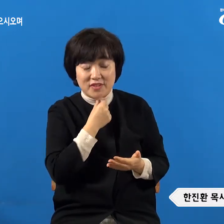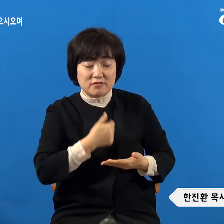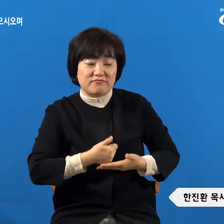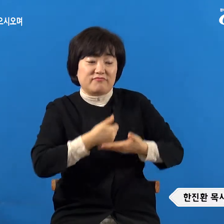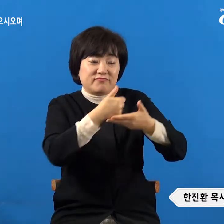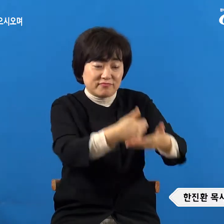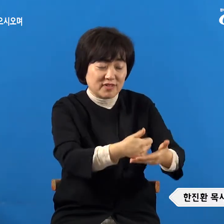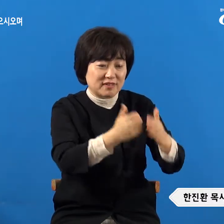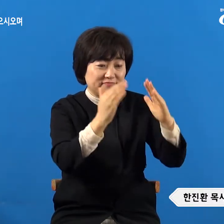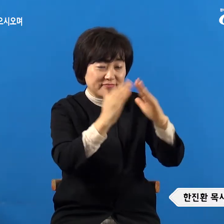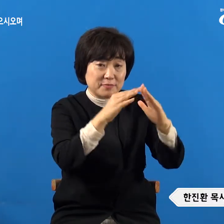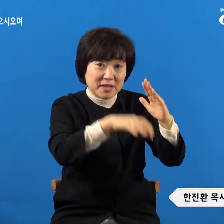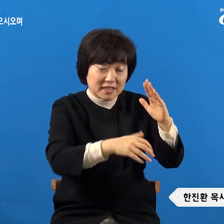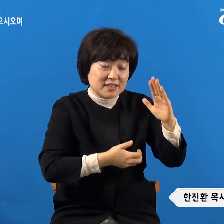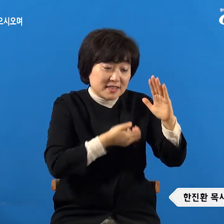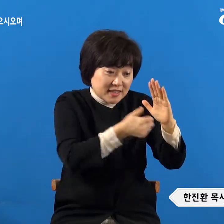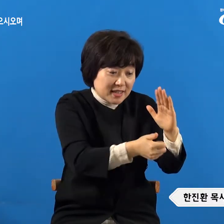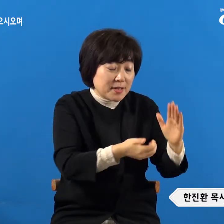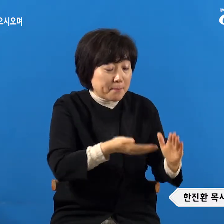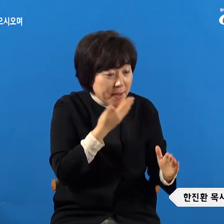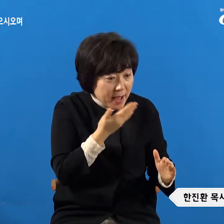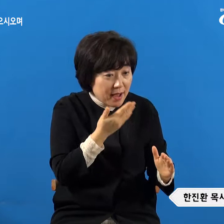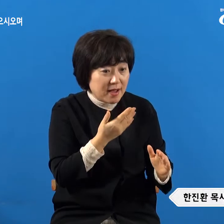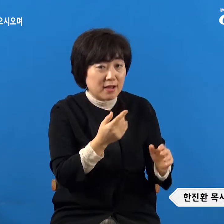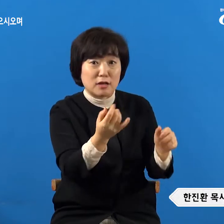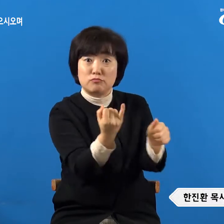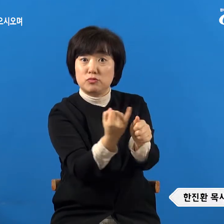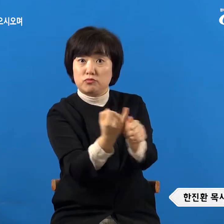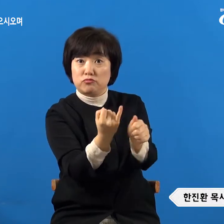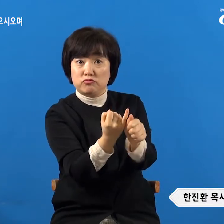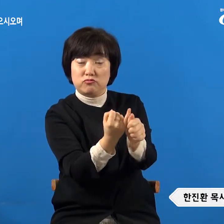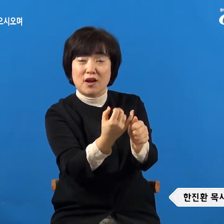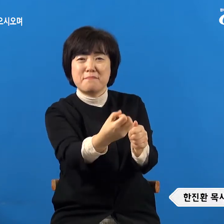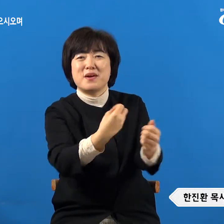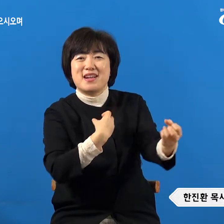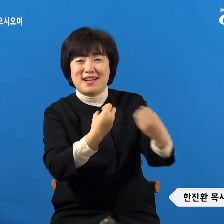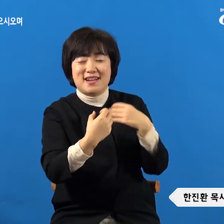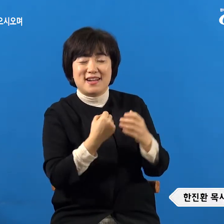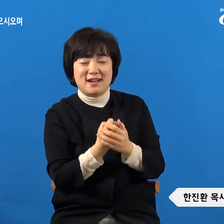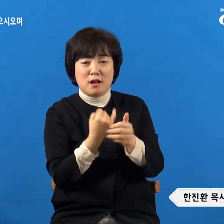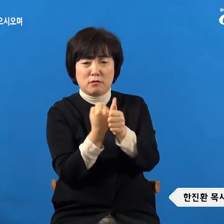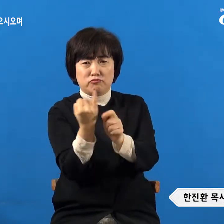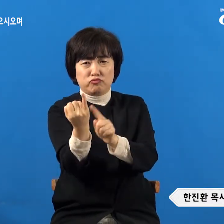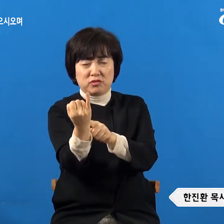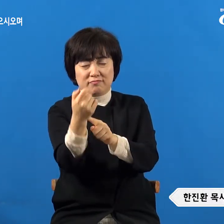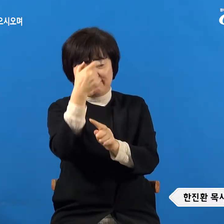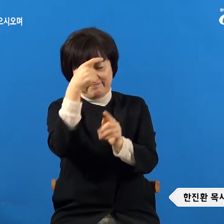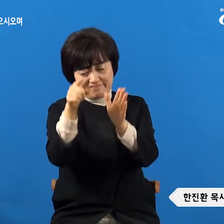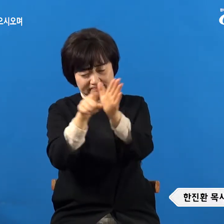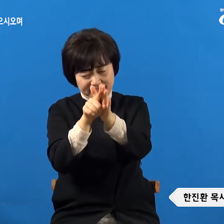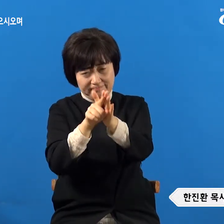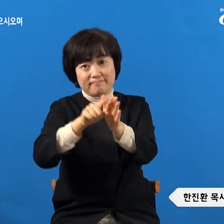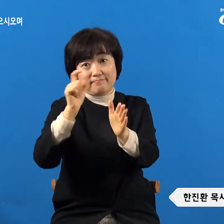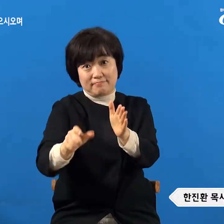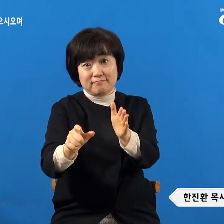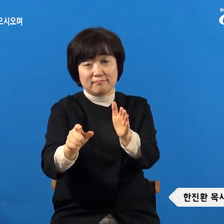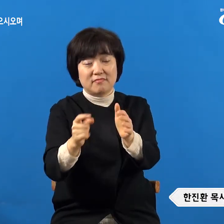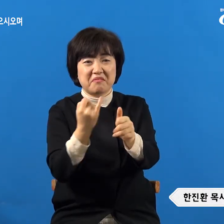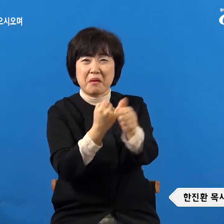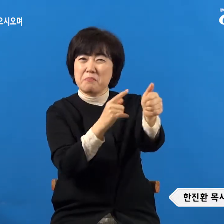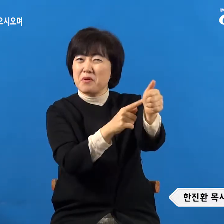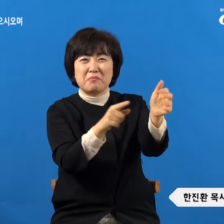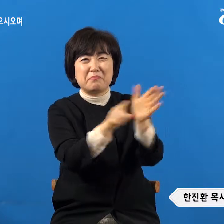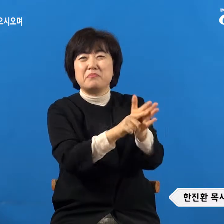합니다. 본래 그 가정은 부인은 독실한 기독교인인데 남편 되는 분은 믿지